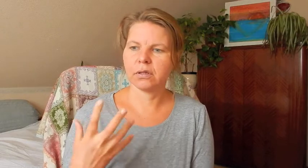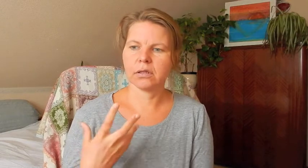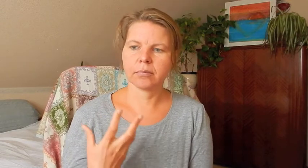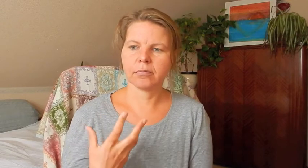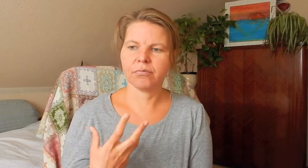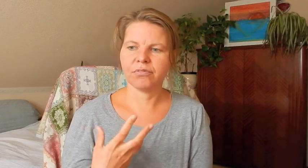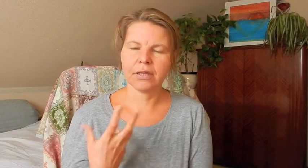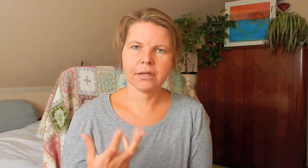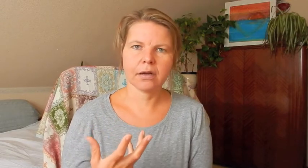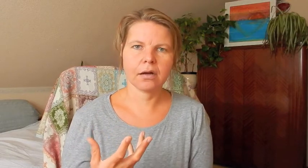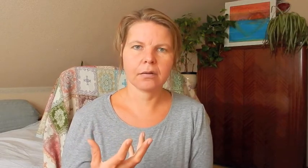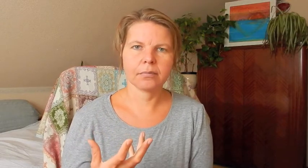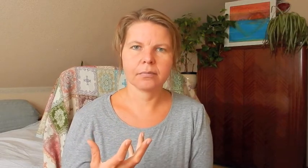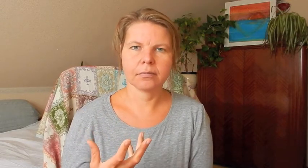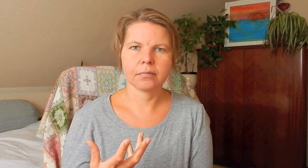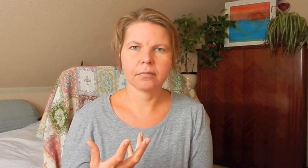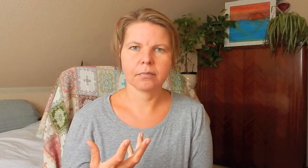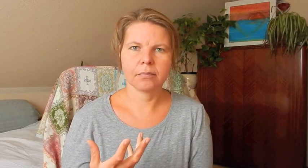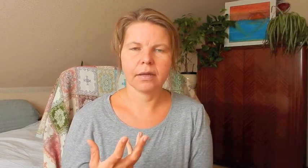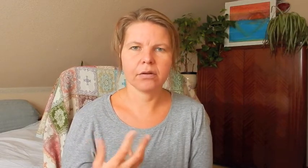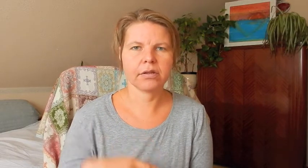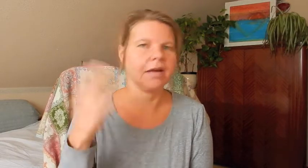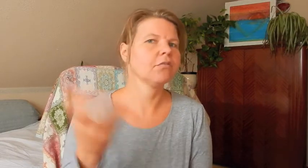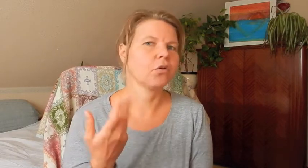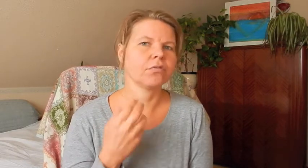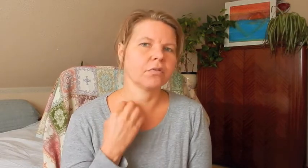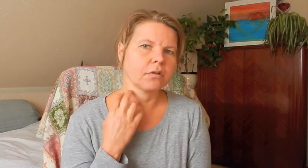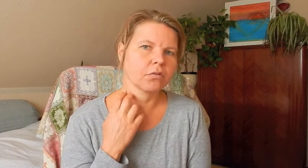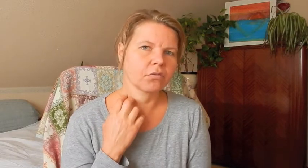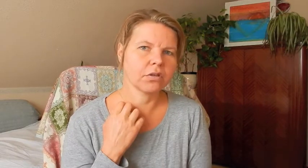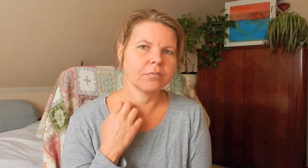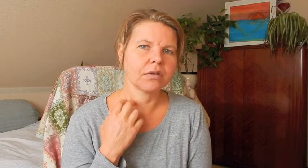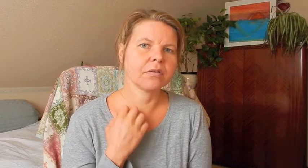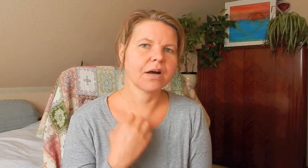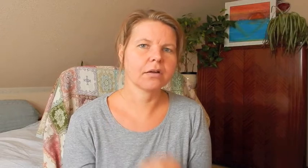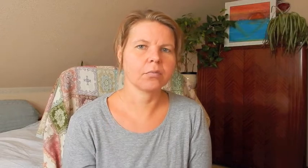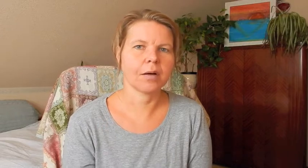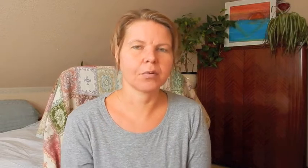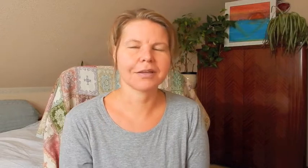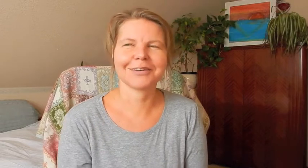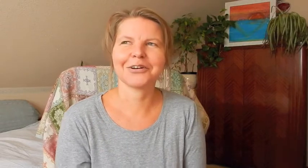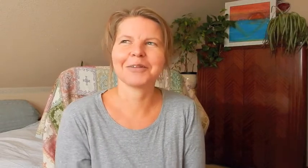irgendwie weniger hin und her geworfen sind, so von dem, wie ich sie wahrgenommen habe. Oder ich hatte auch an